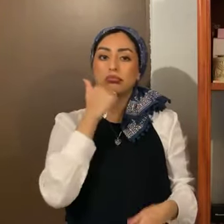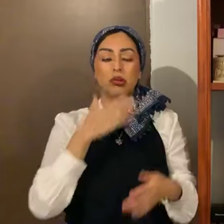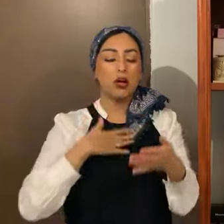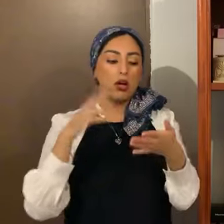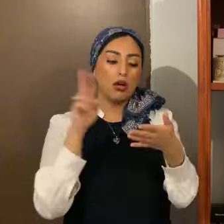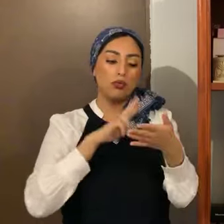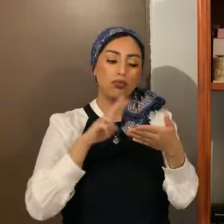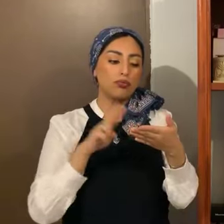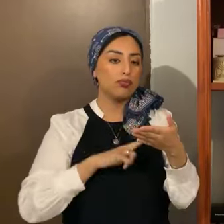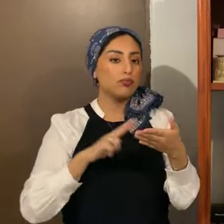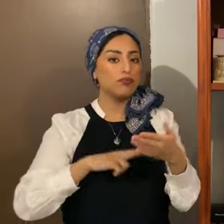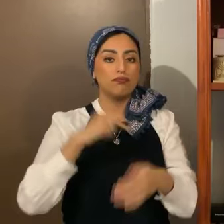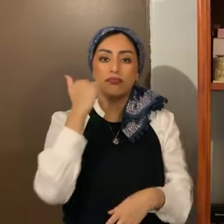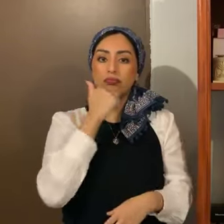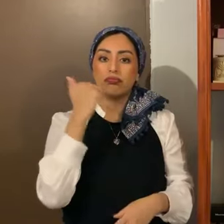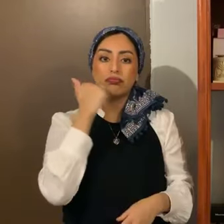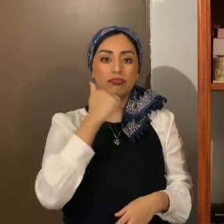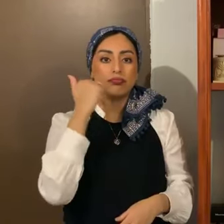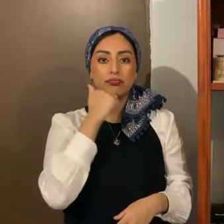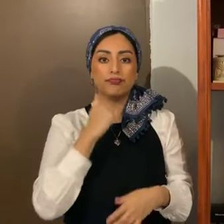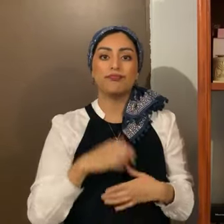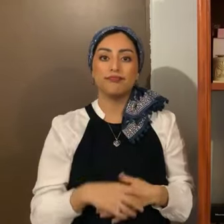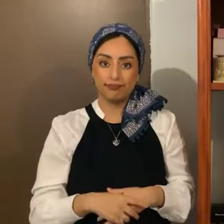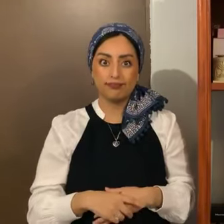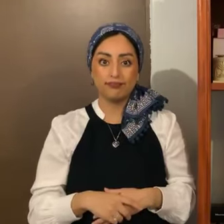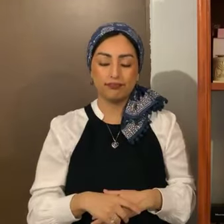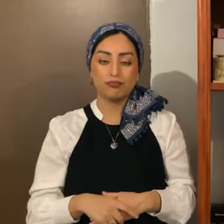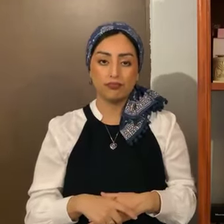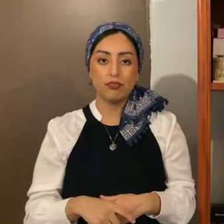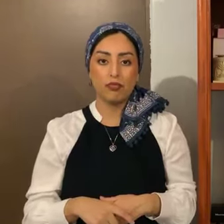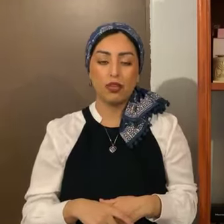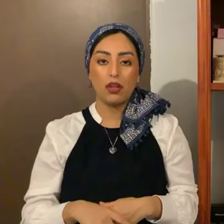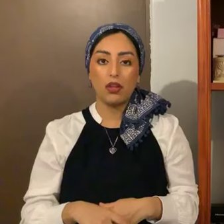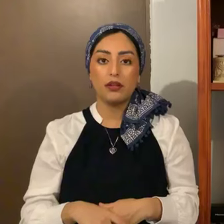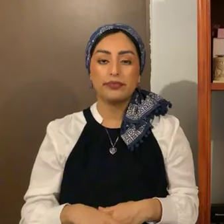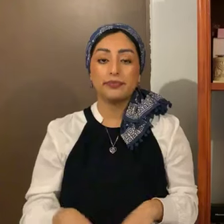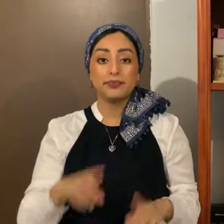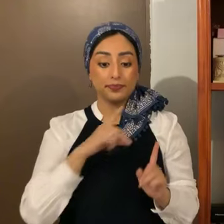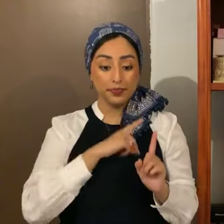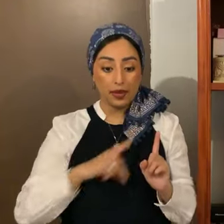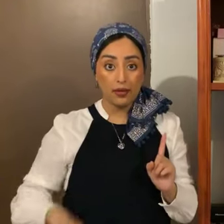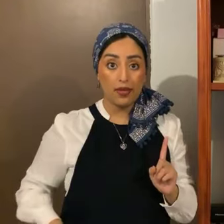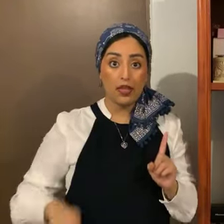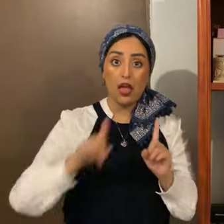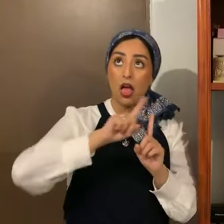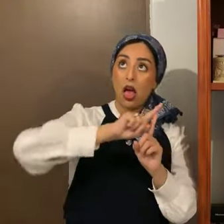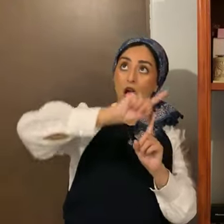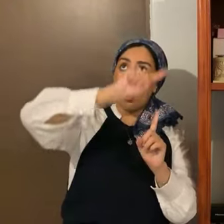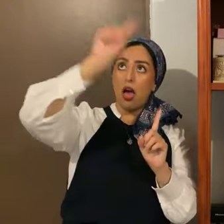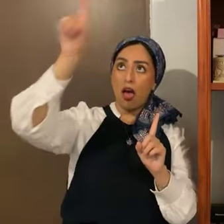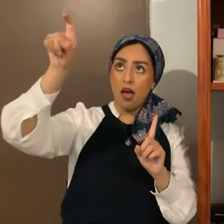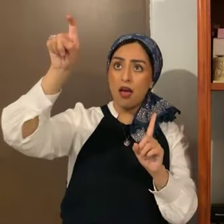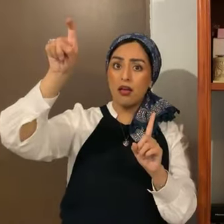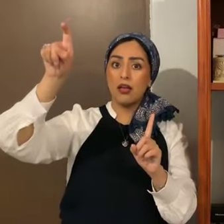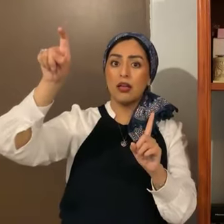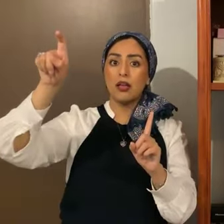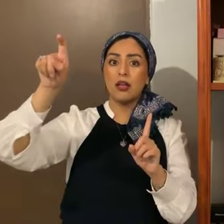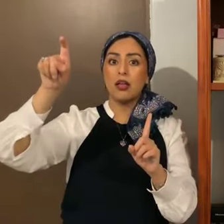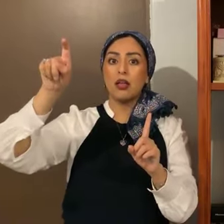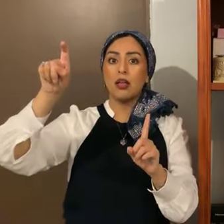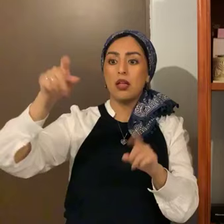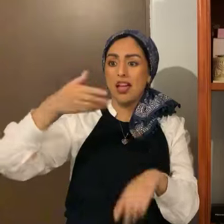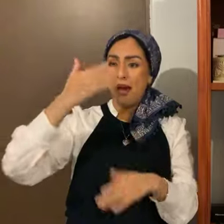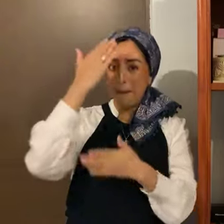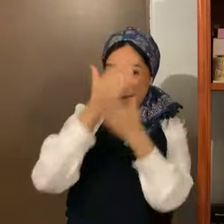hermanos, todos los días. Bueno, entonces la razón de la petición del rey David era que él sabía,